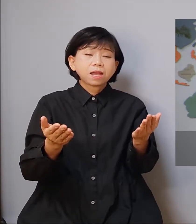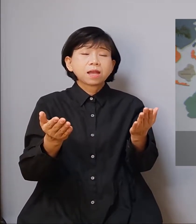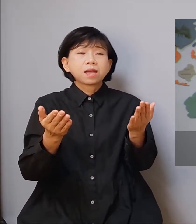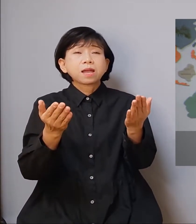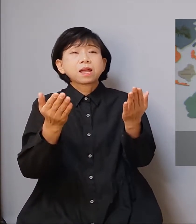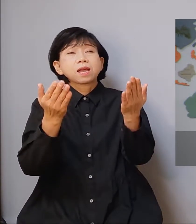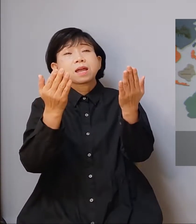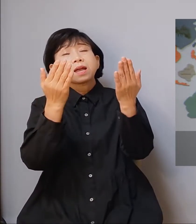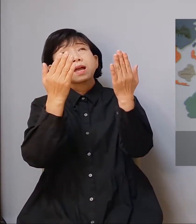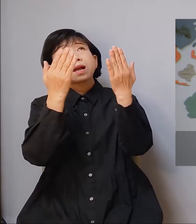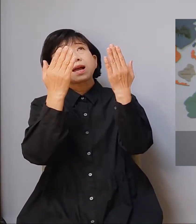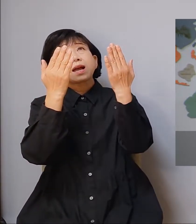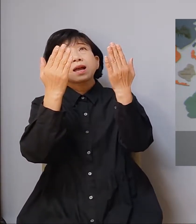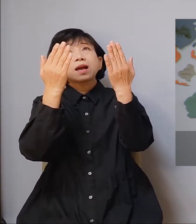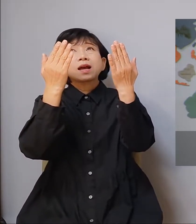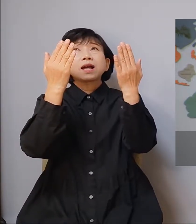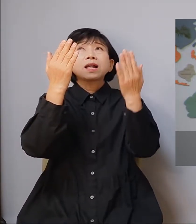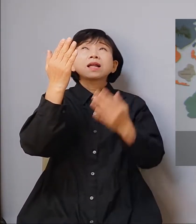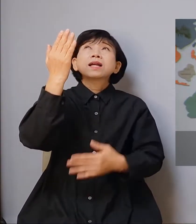고맙습니다.